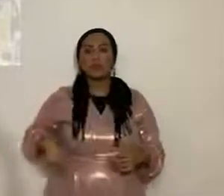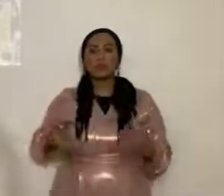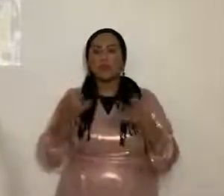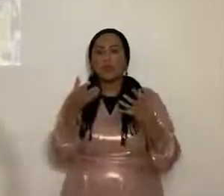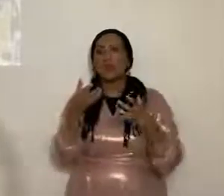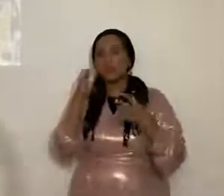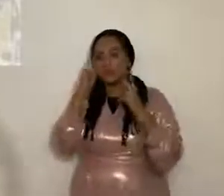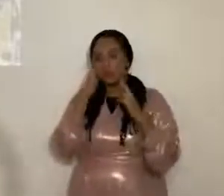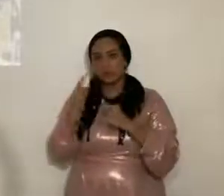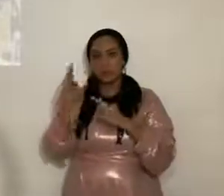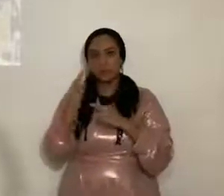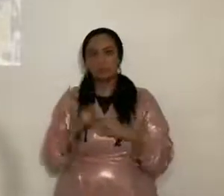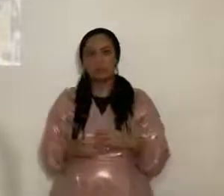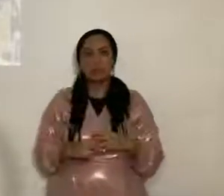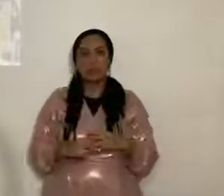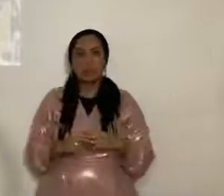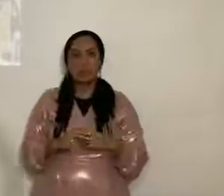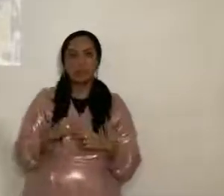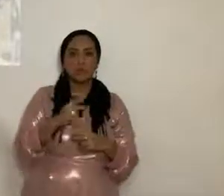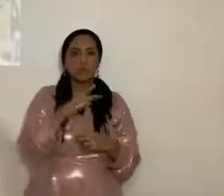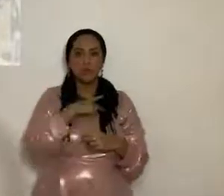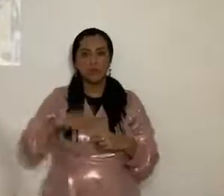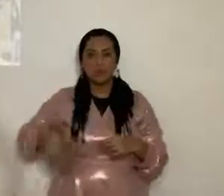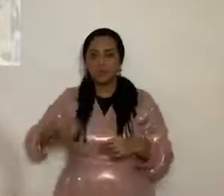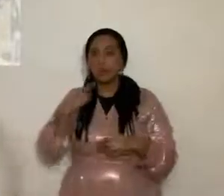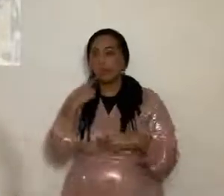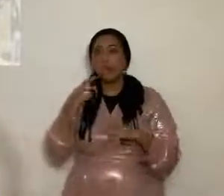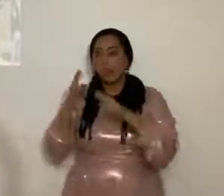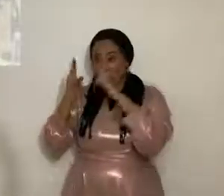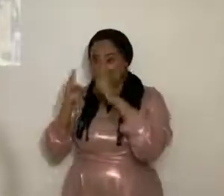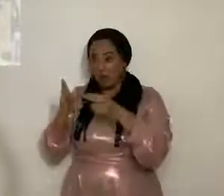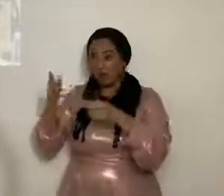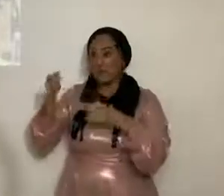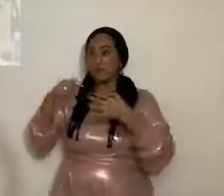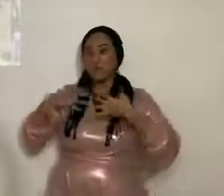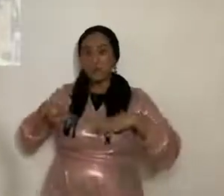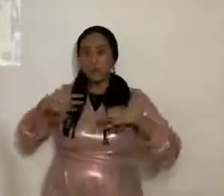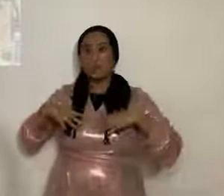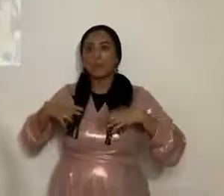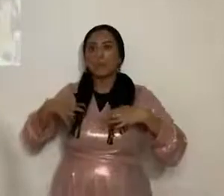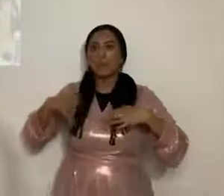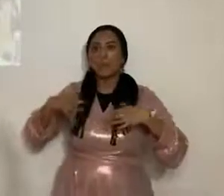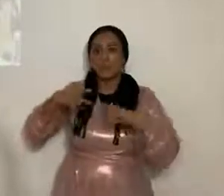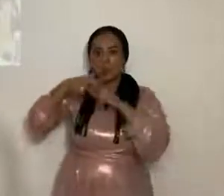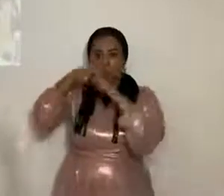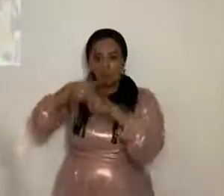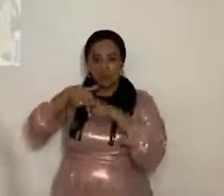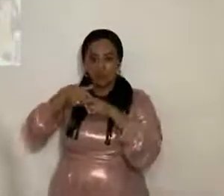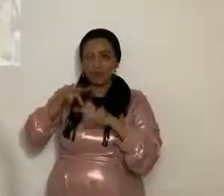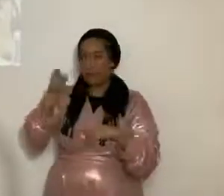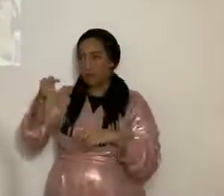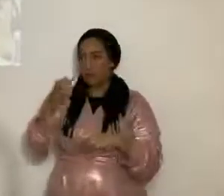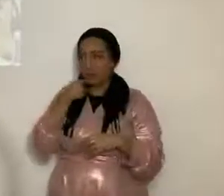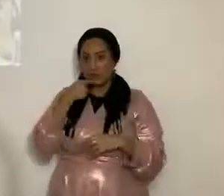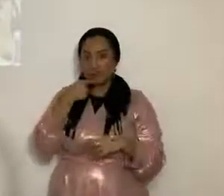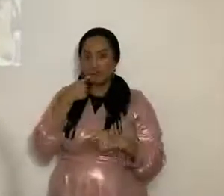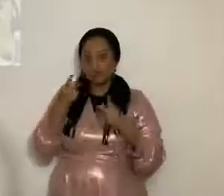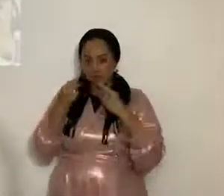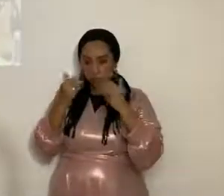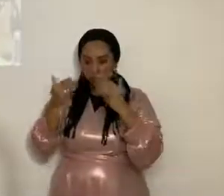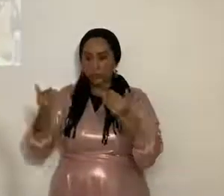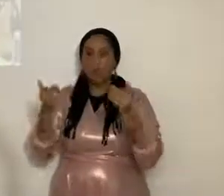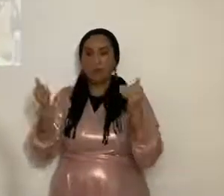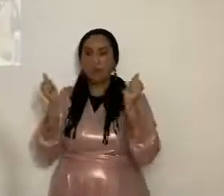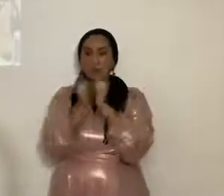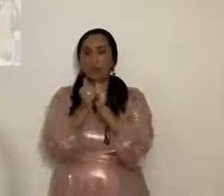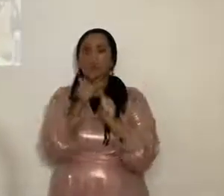rey. Entonces el rey dijo a Amán: date prisa, toma el vestido y el caballo, como tú has dicho, y hazlo así